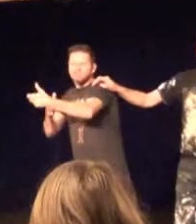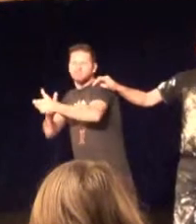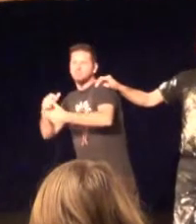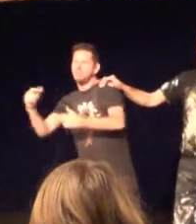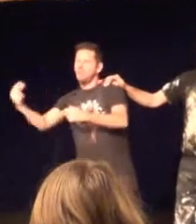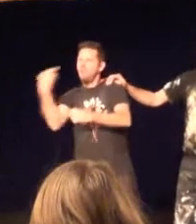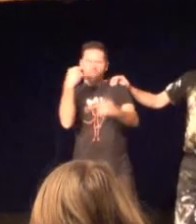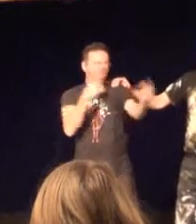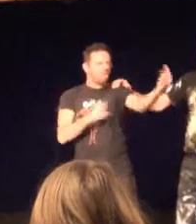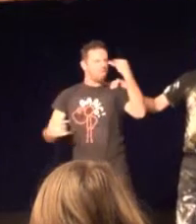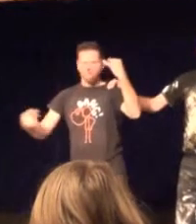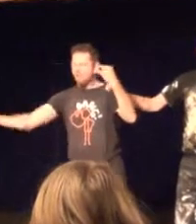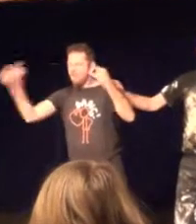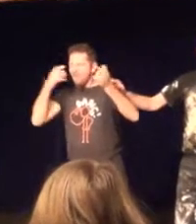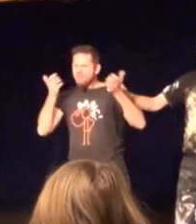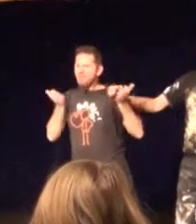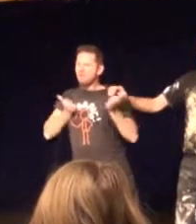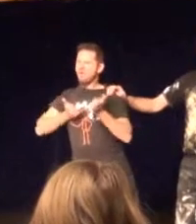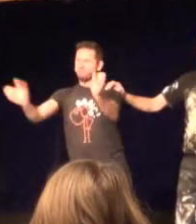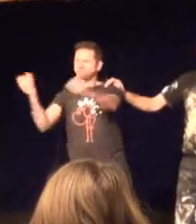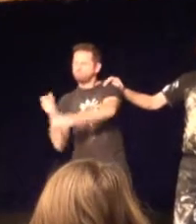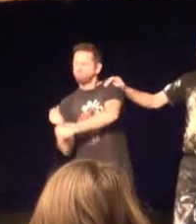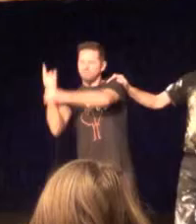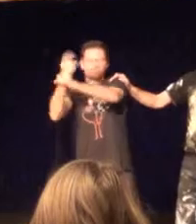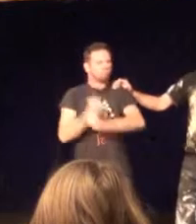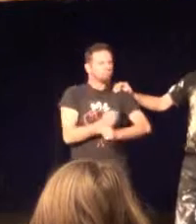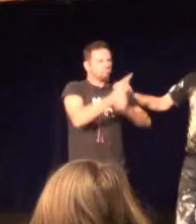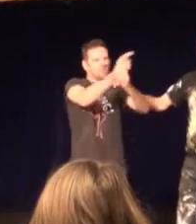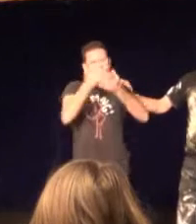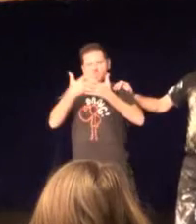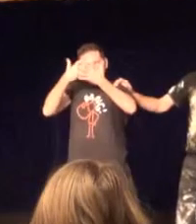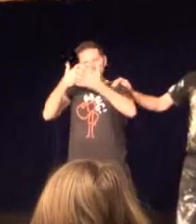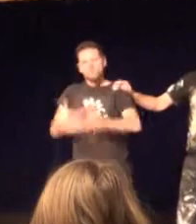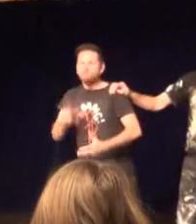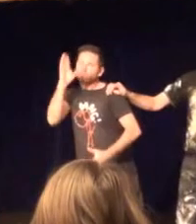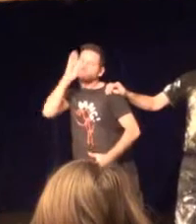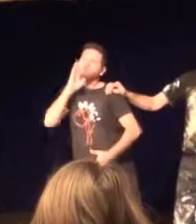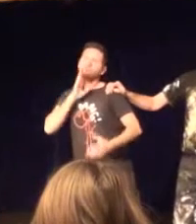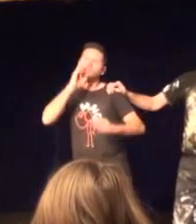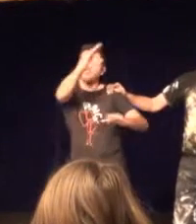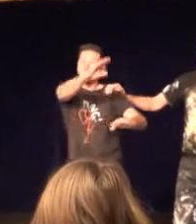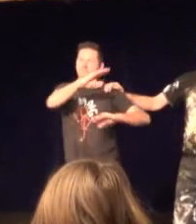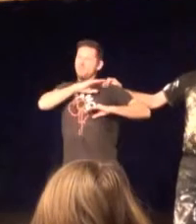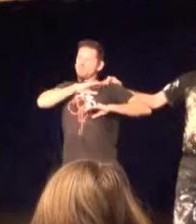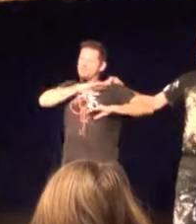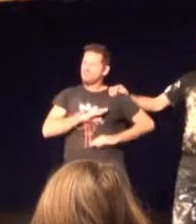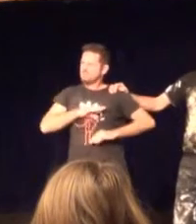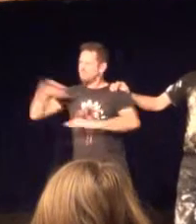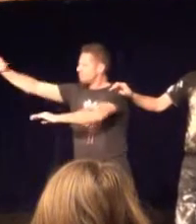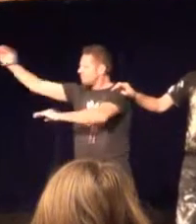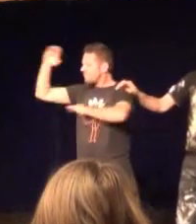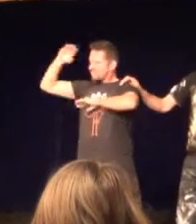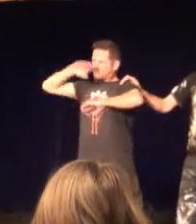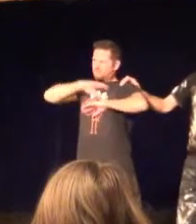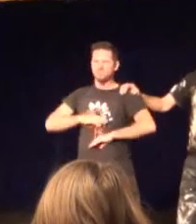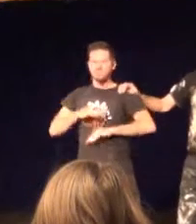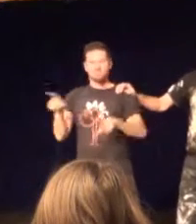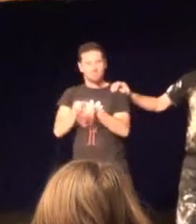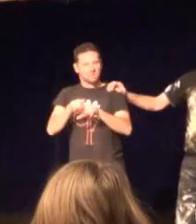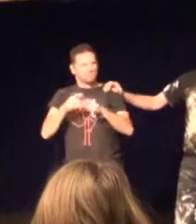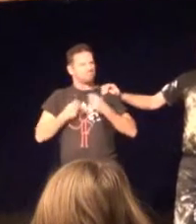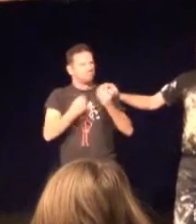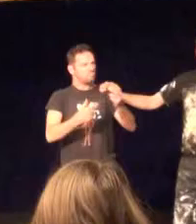astringences. Pèse de tout ton poids, pèse sur moi comme je pèse sur toi, avec légèreté,